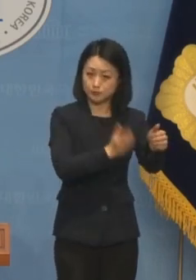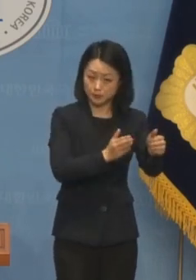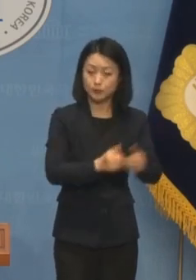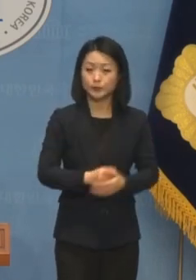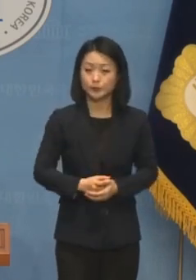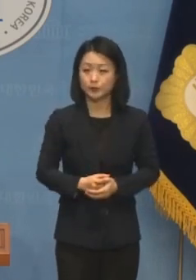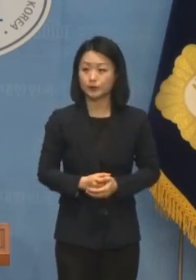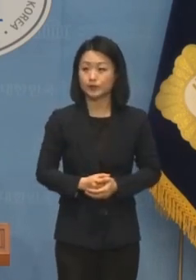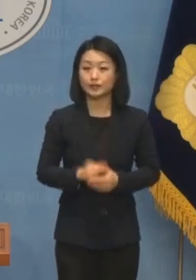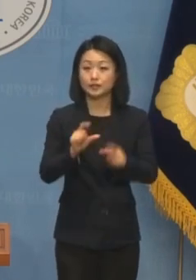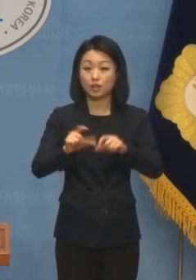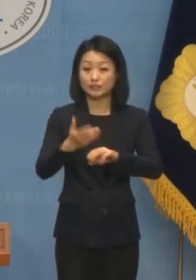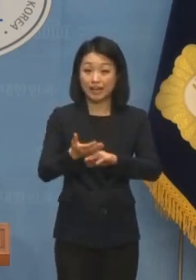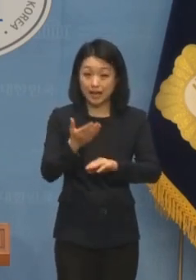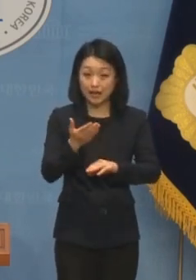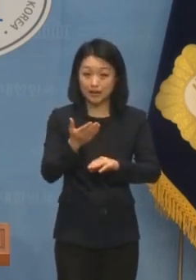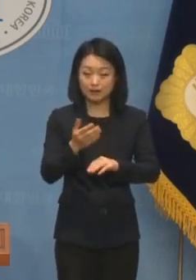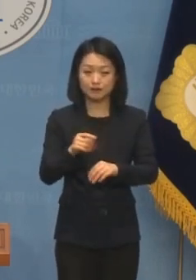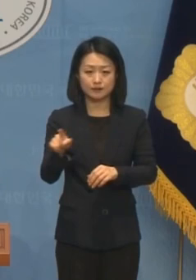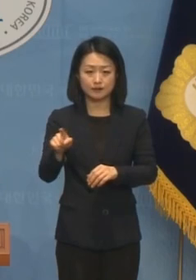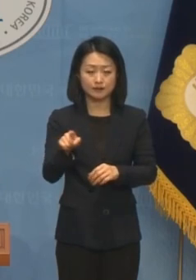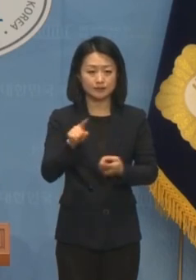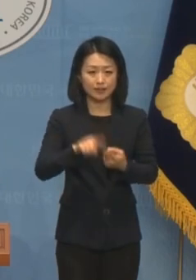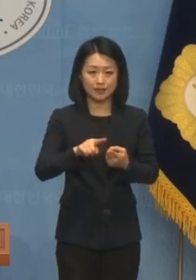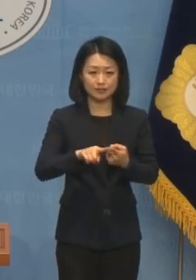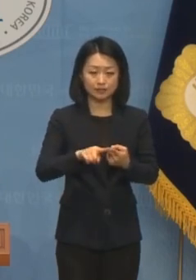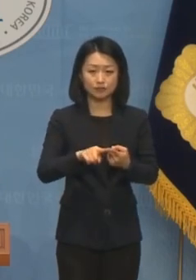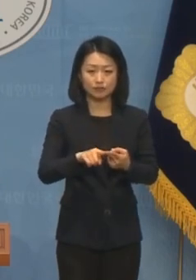이제는 더 이상 부정하지 마십시오.